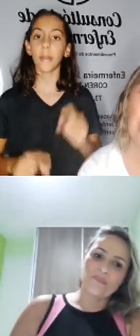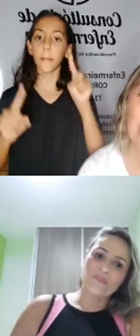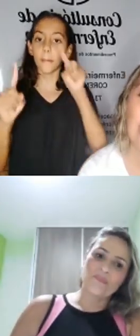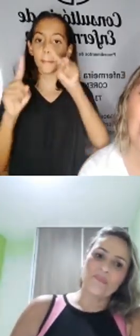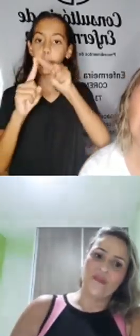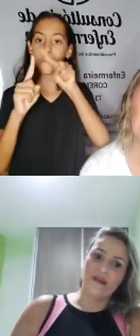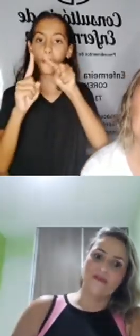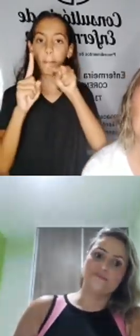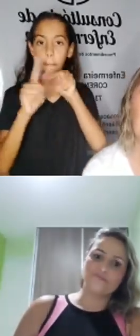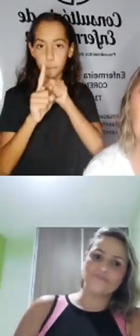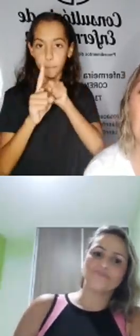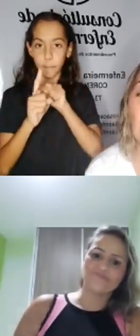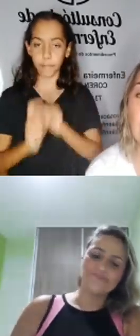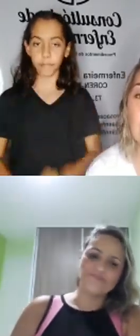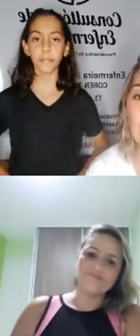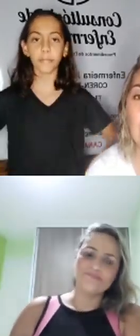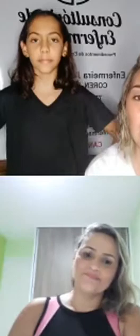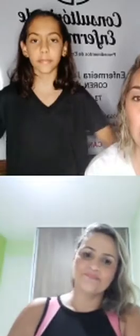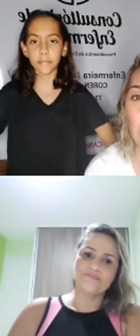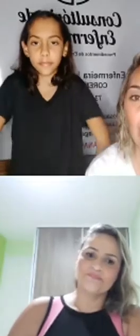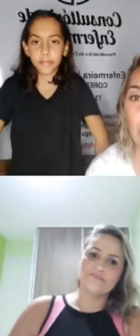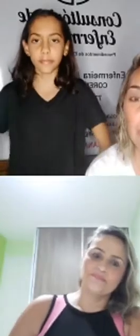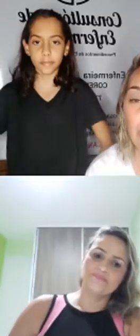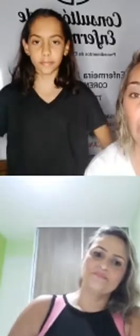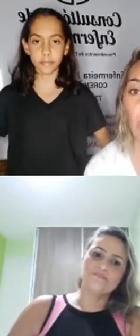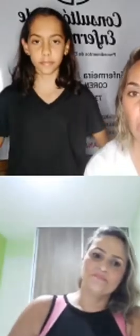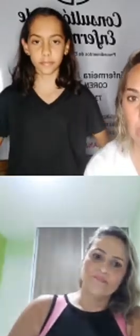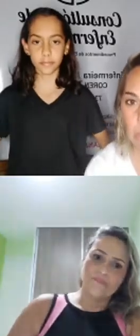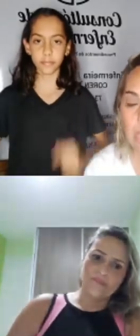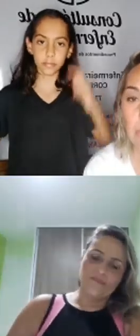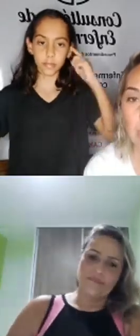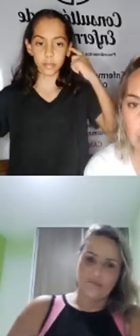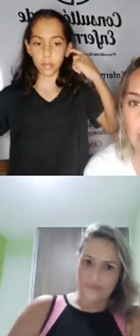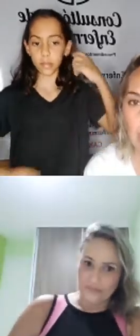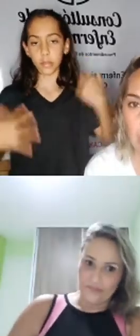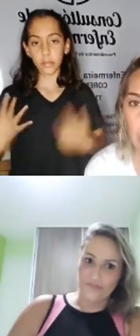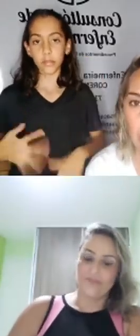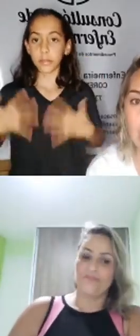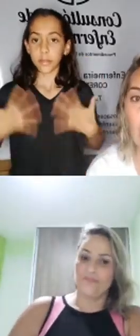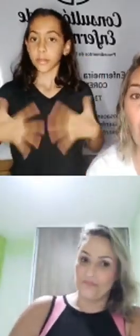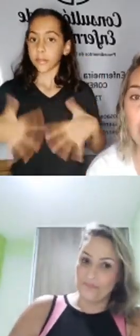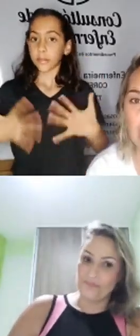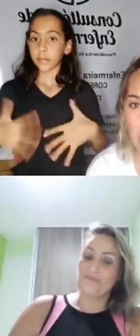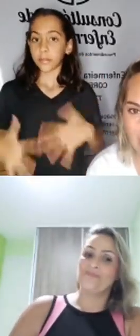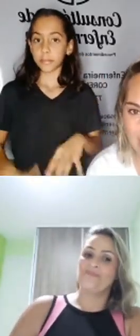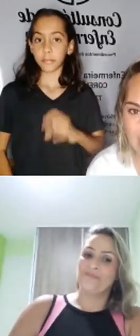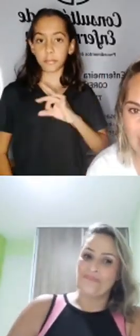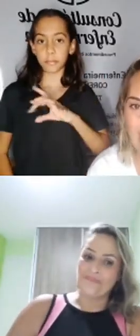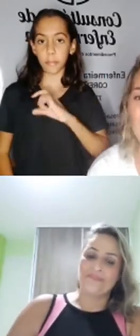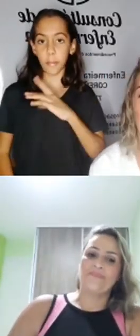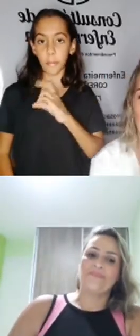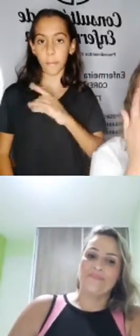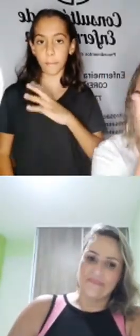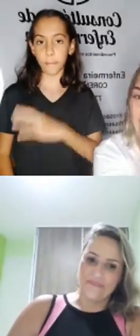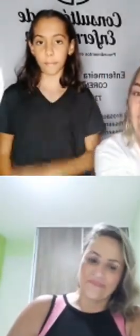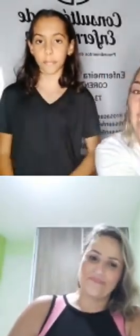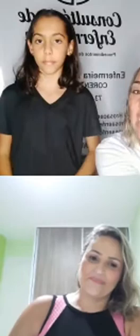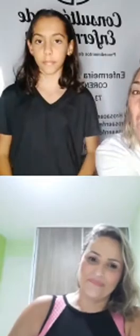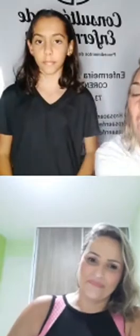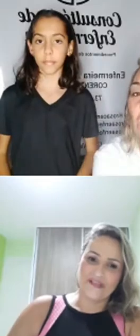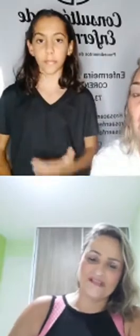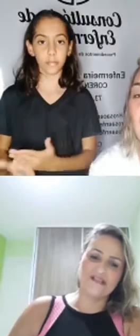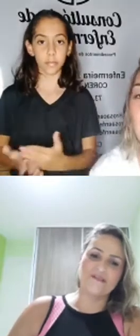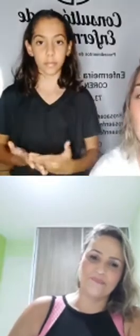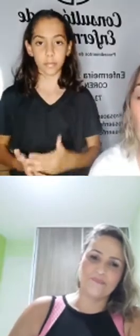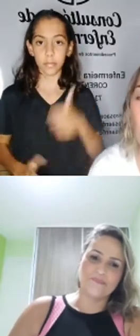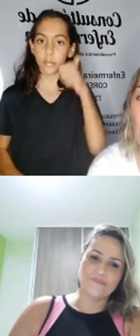do pré-natal também ficou uma coisa assim, bem pavorosa para as mães, né? Para as novas mães. O que a